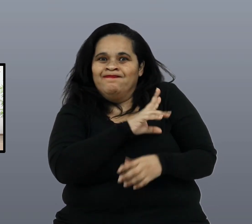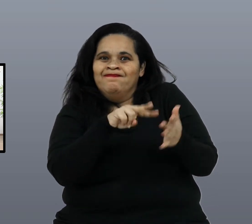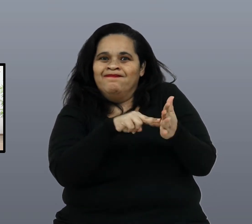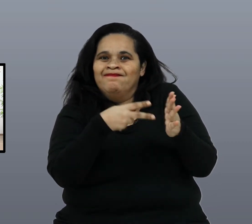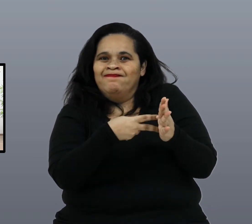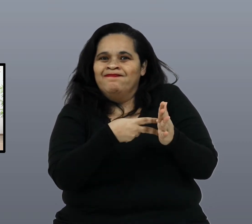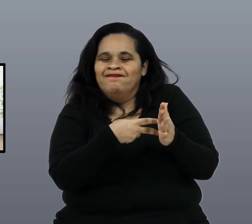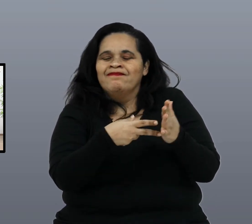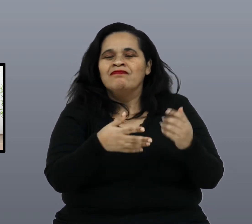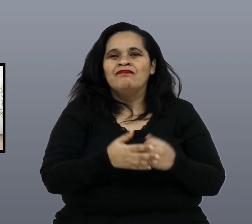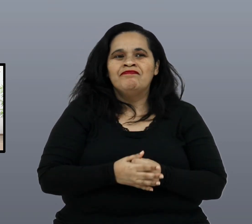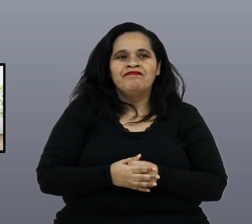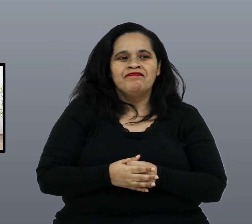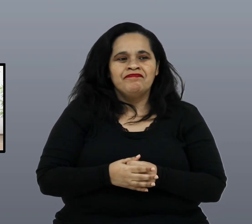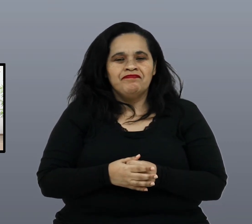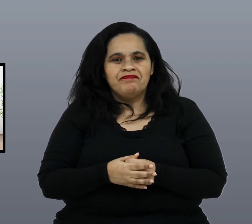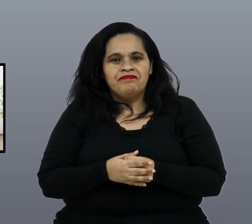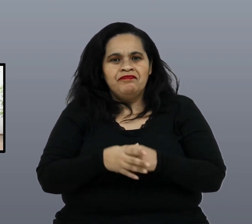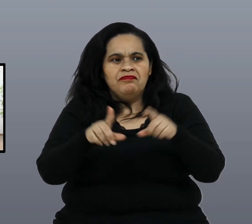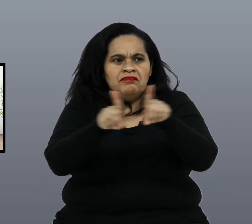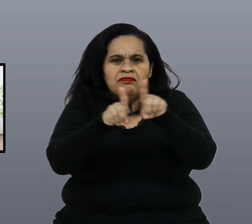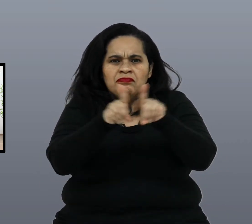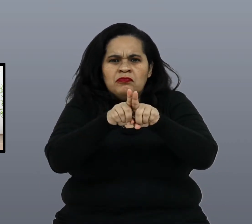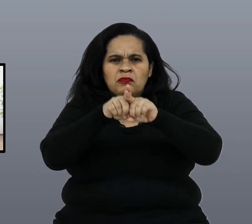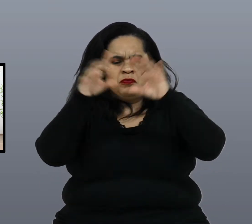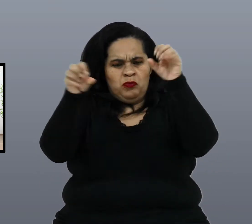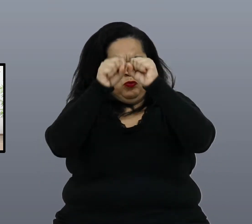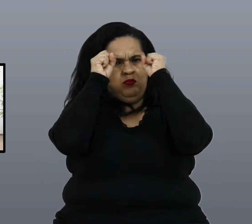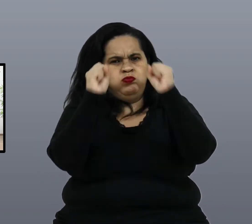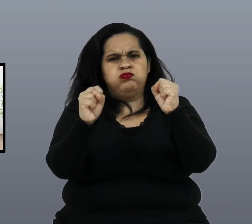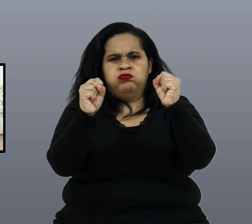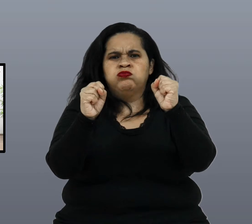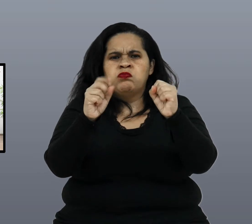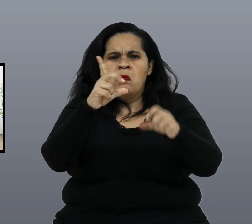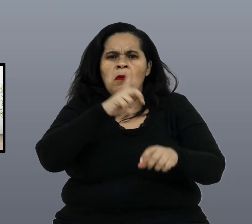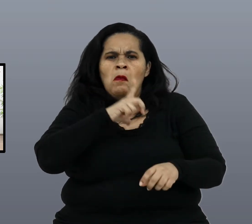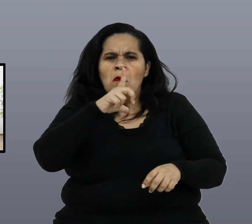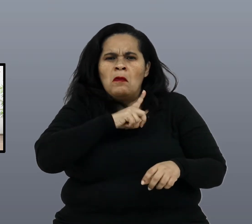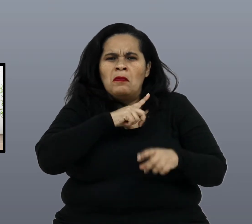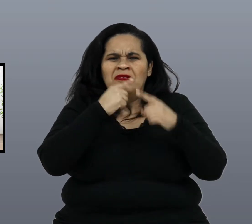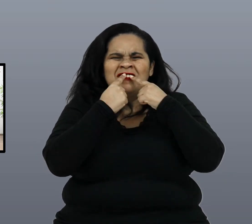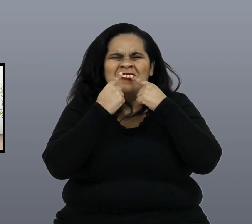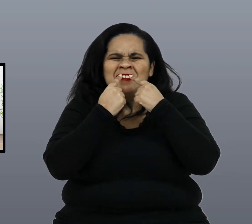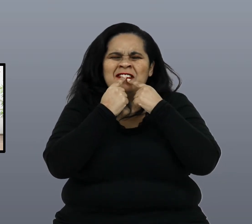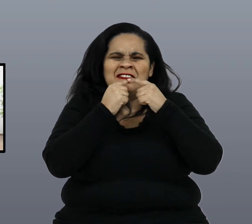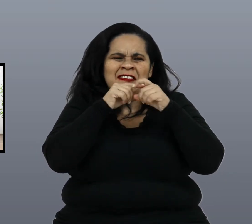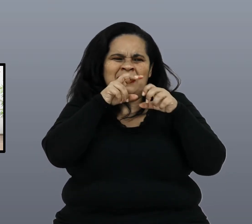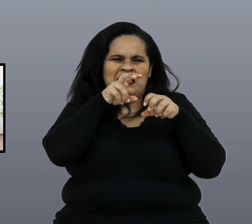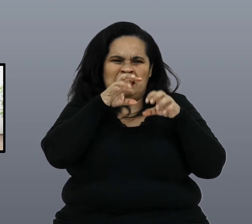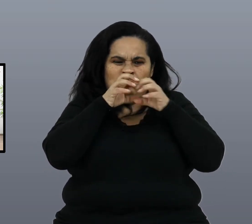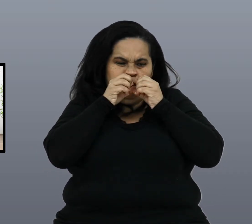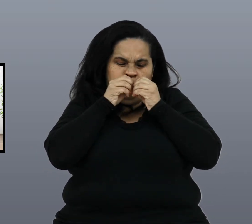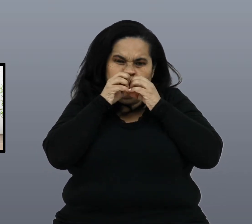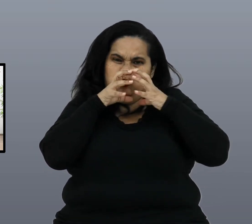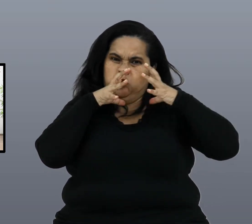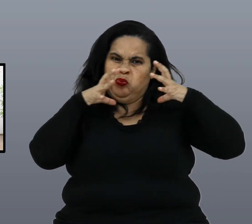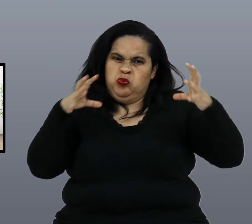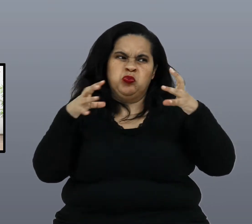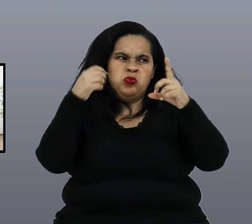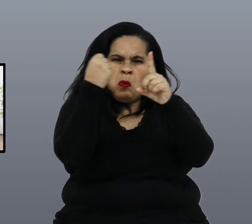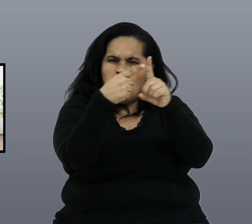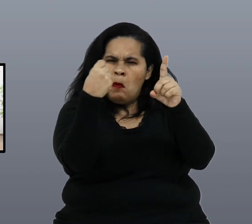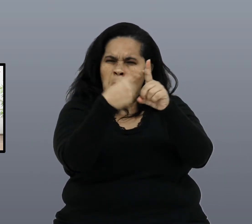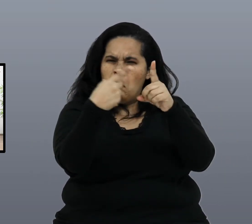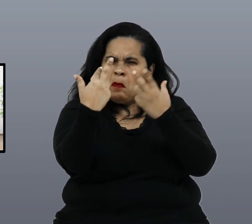disso, aterrorizante, assustador e muito poderoso. Tinha grandes dentes de ferro, com os quais despedaçava